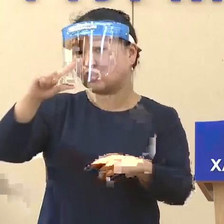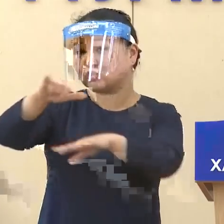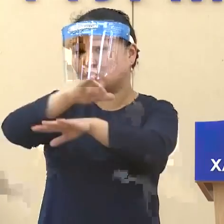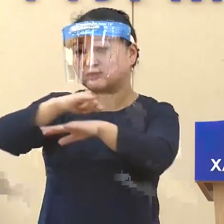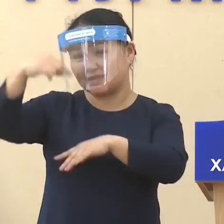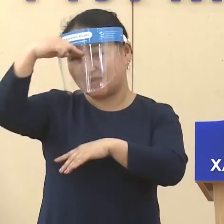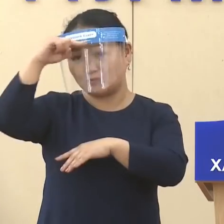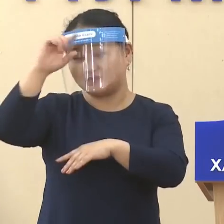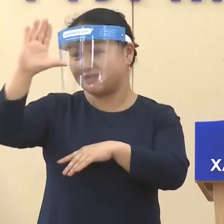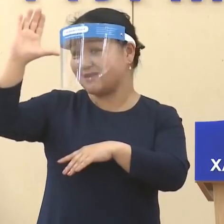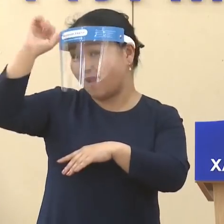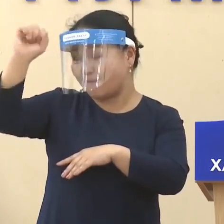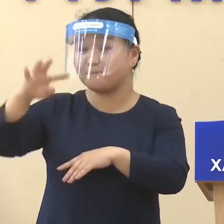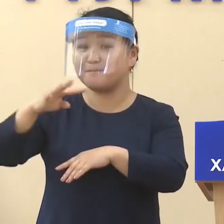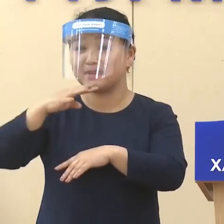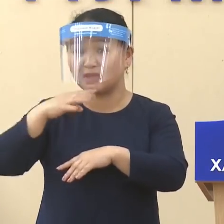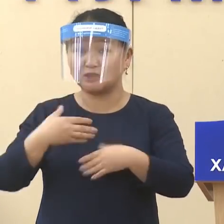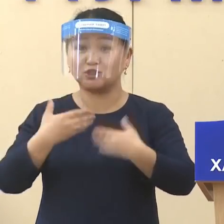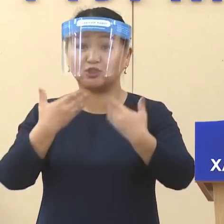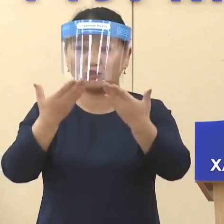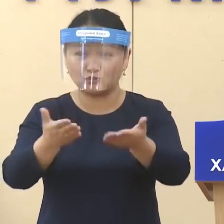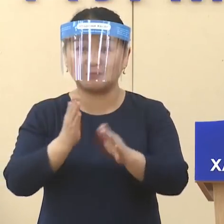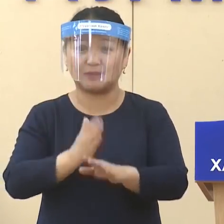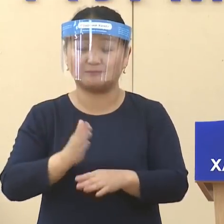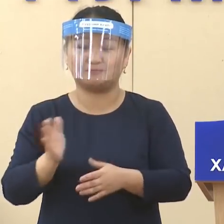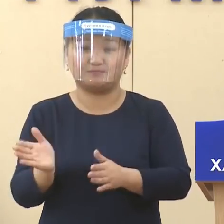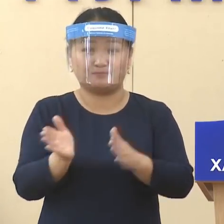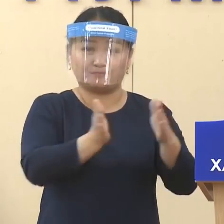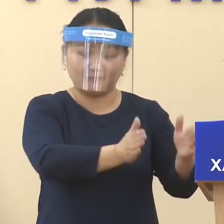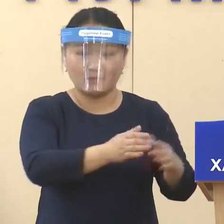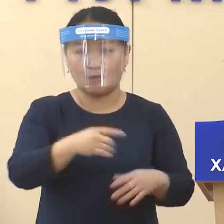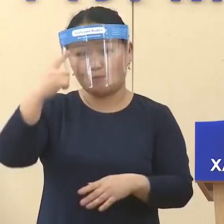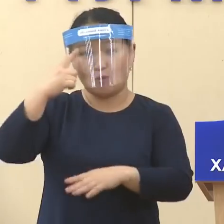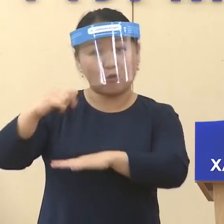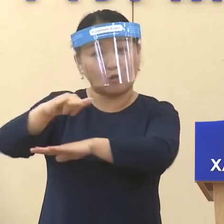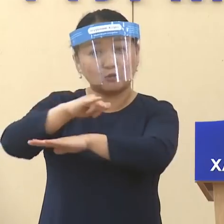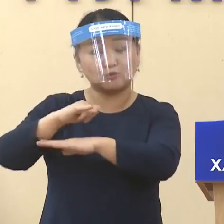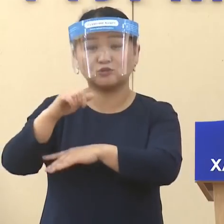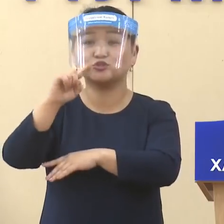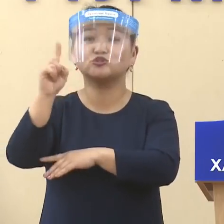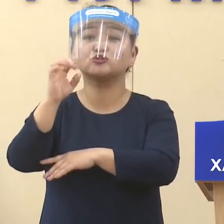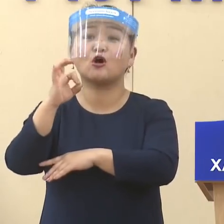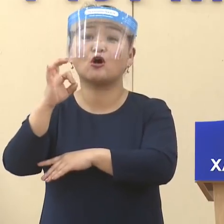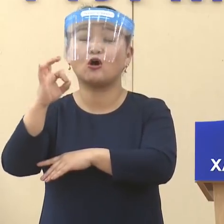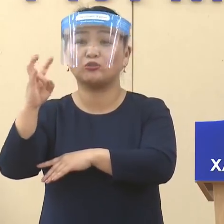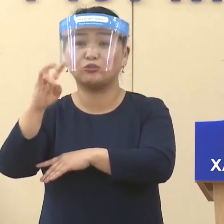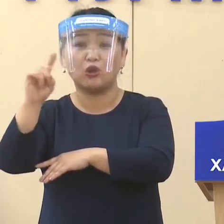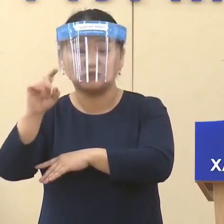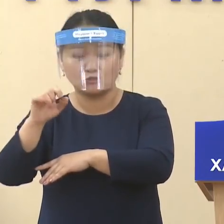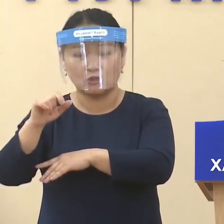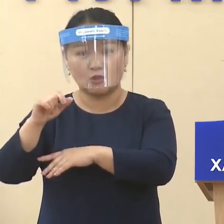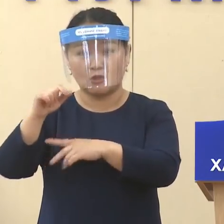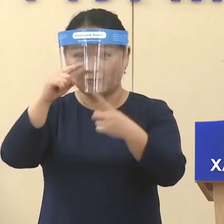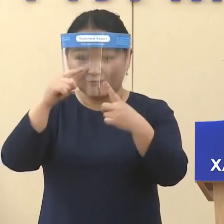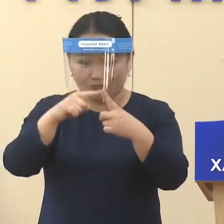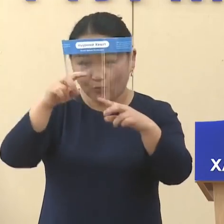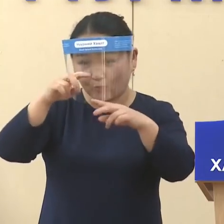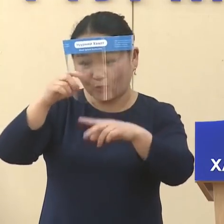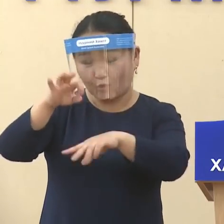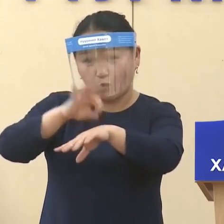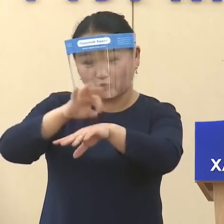байна. За ингээд манай коронавирус халдварын талаар зоонозын өвчин судлалын төв, халдварт өвчин судлалын үндэсний төв гэдэг хоёр байгууллага